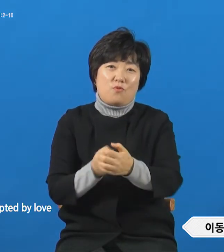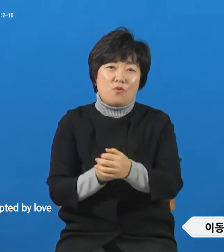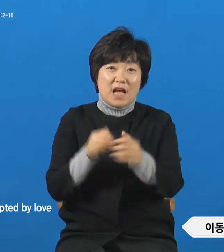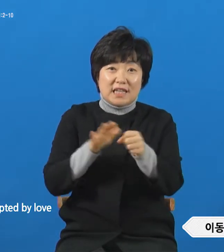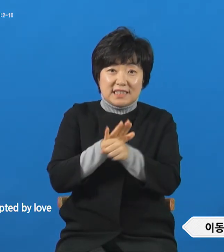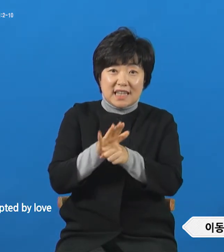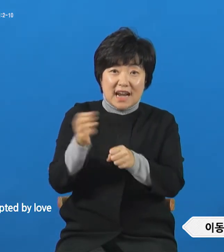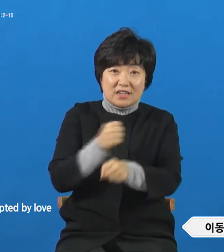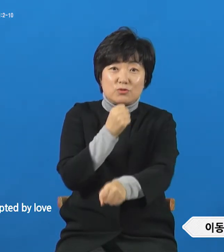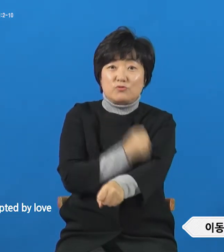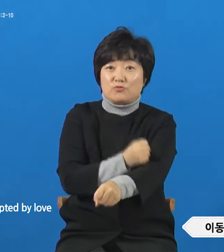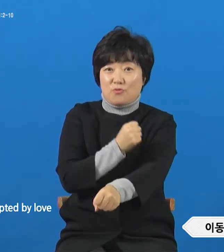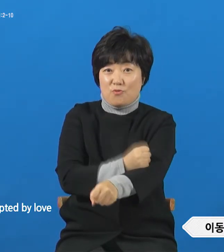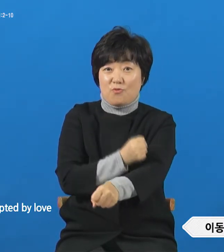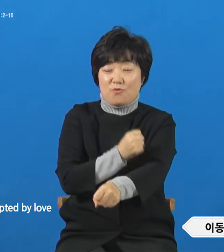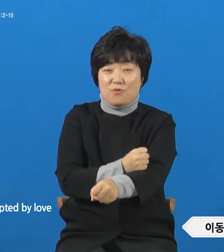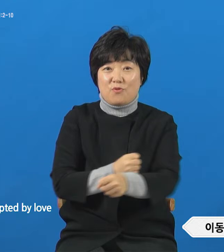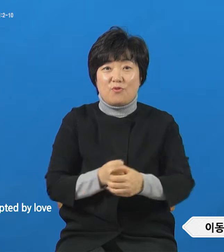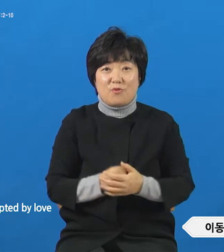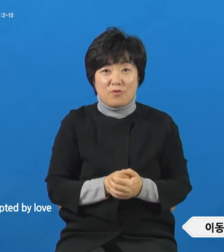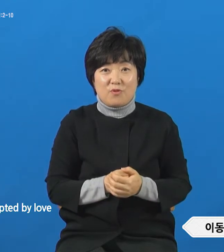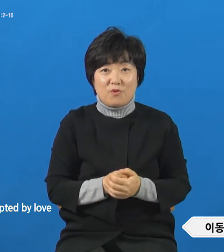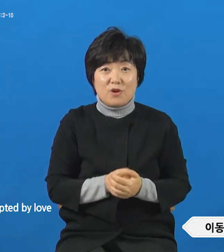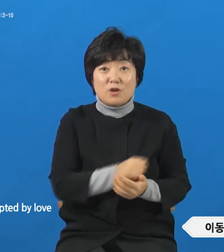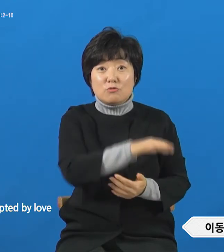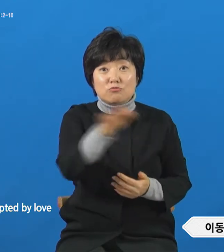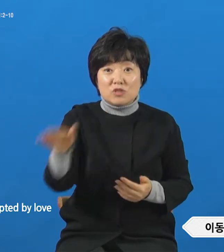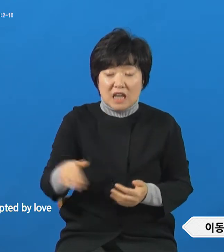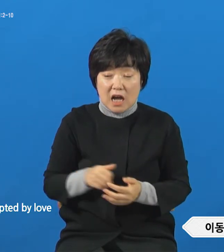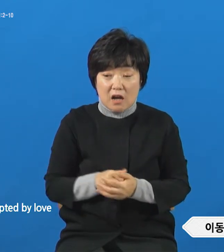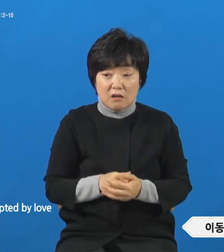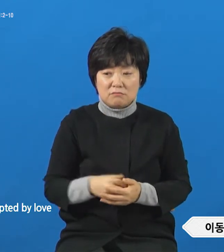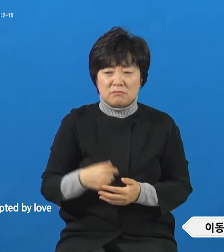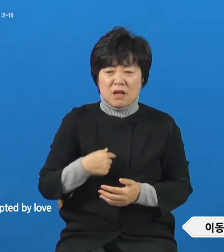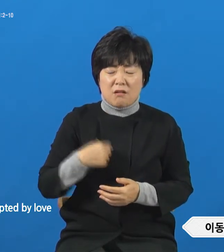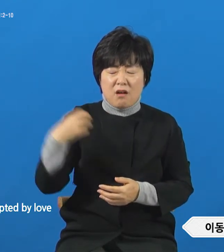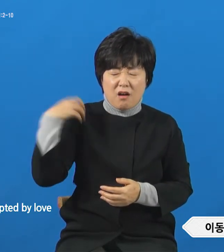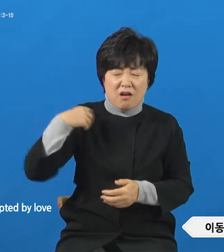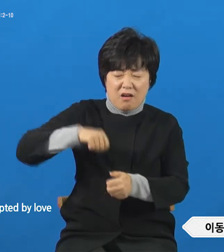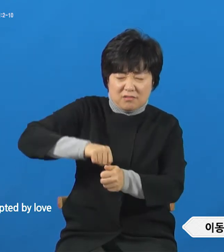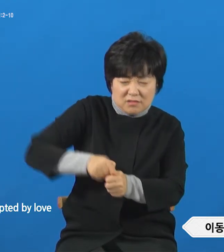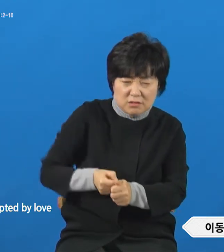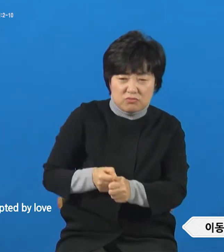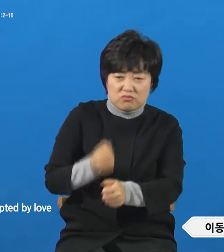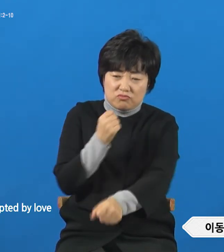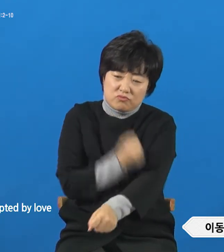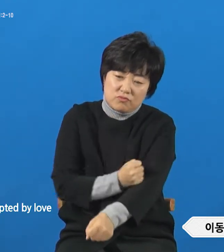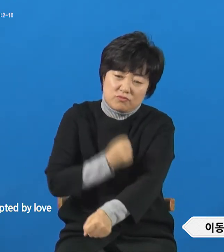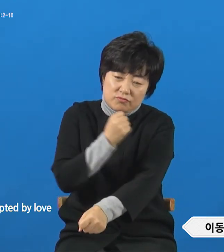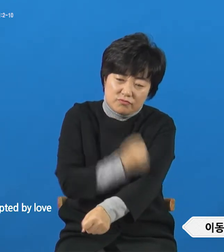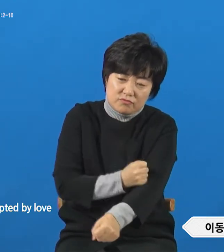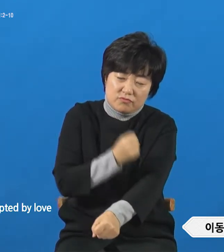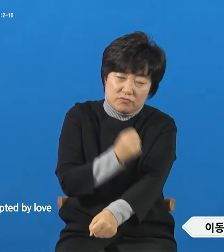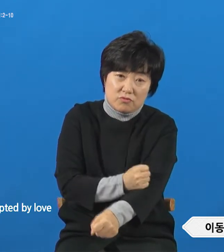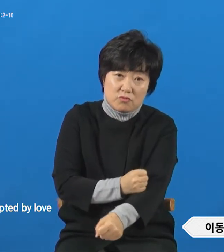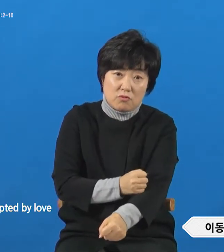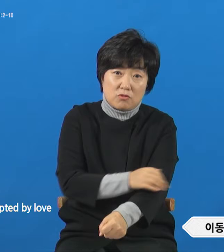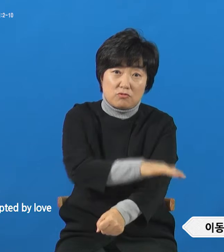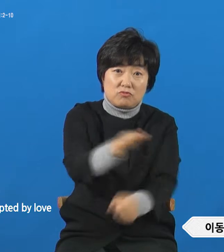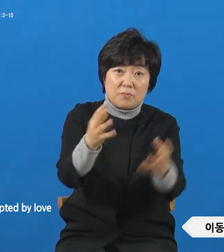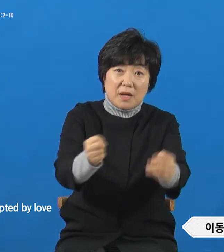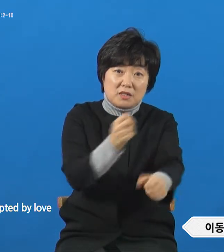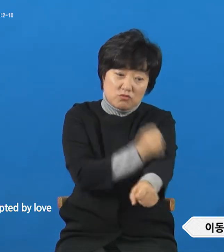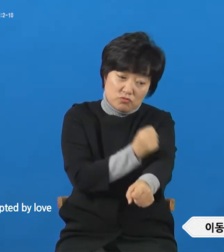사랑의 수고. 사랑으로 수고한다는 것입니다. 우리는 그냥 의무감으로 수고하는 것이 아니에요. 많은 경우 우리가